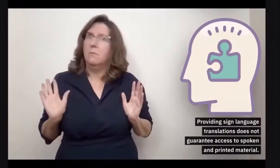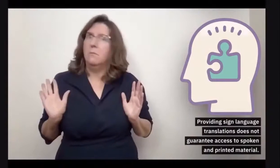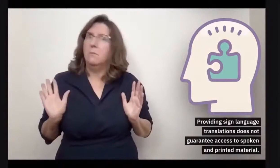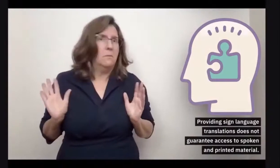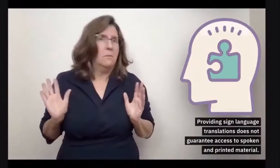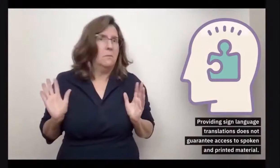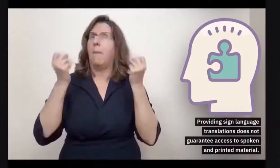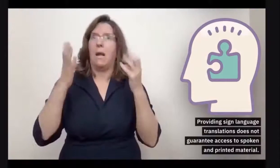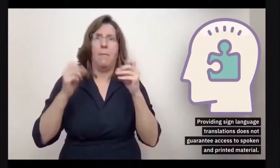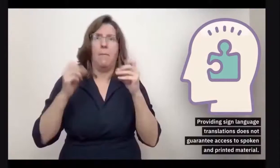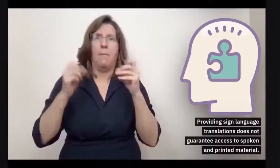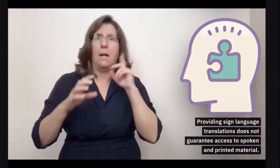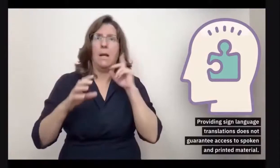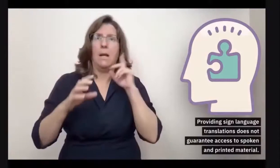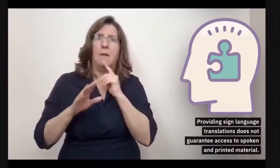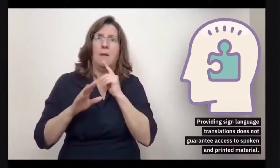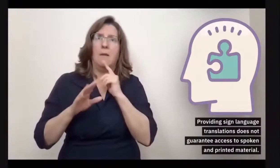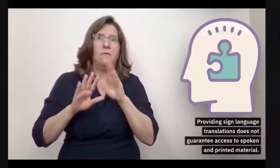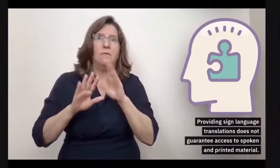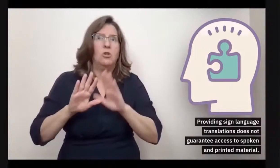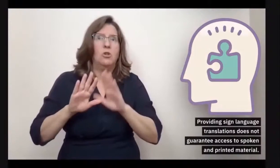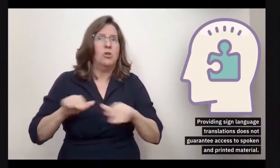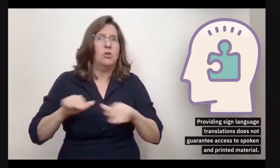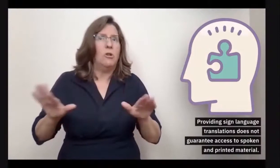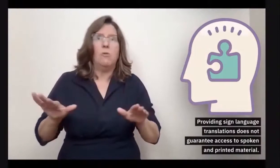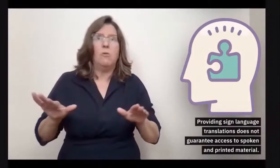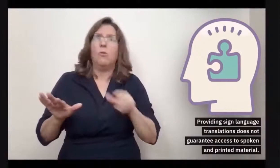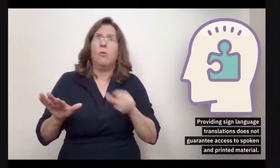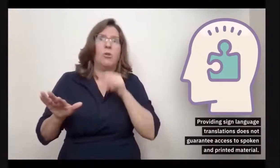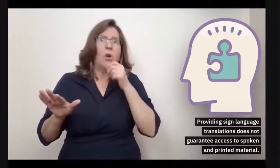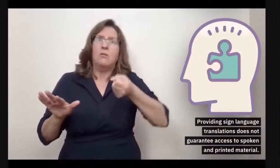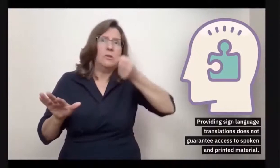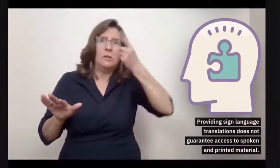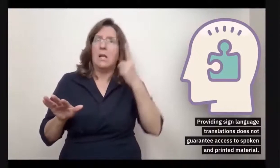entienden el diseño, el texto, más allá de sus habilidades.